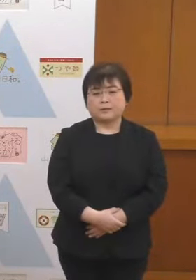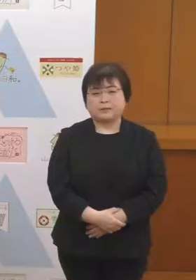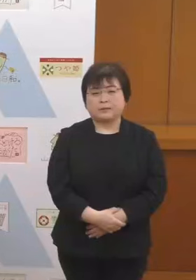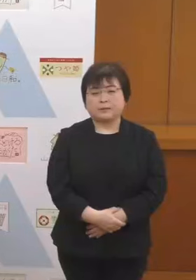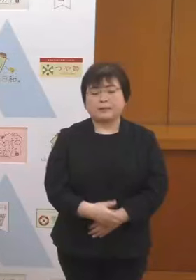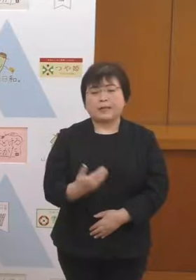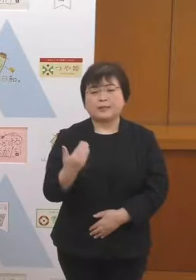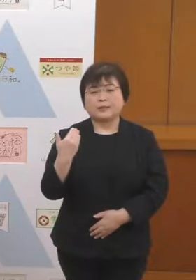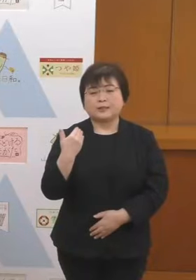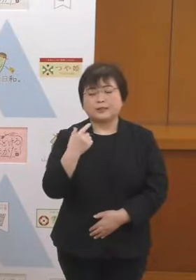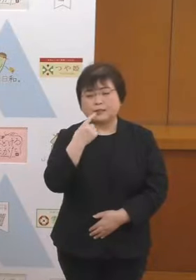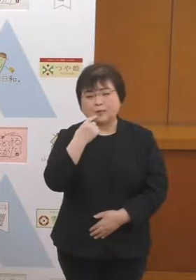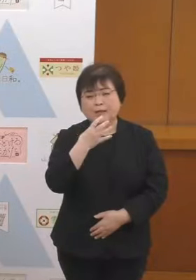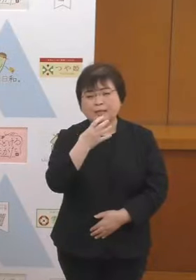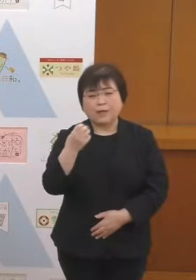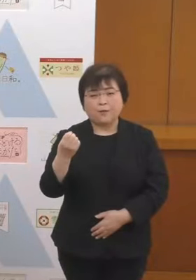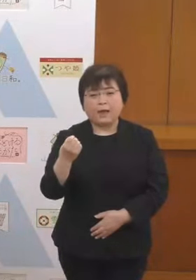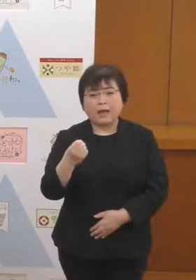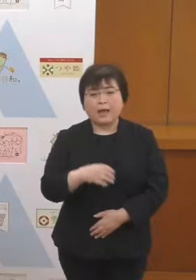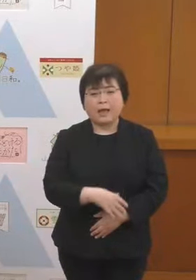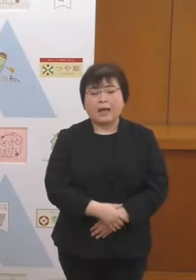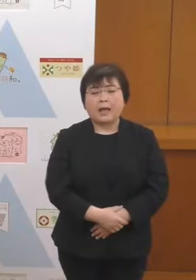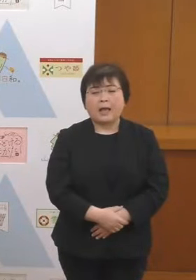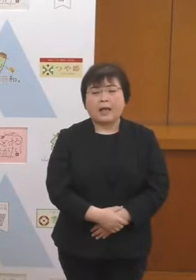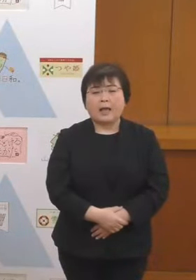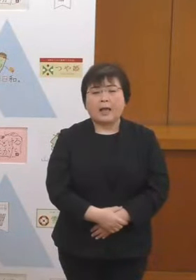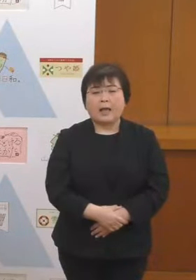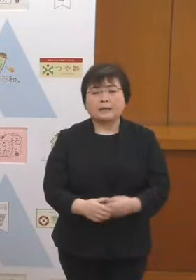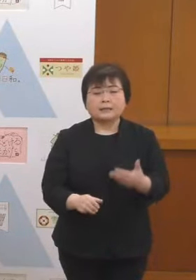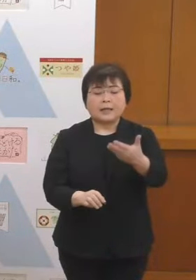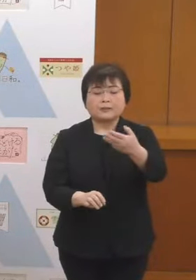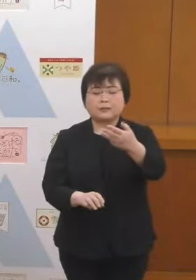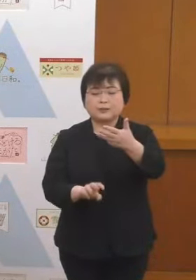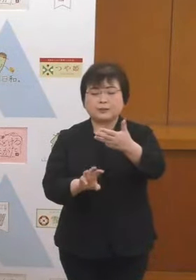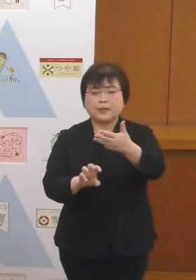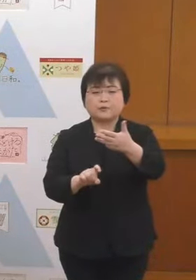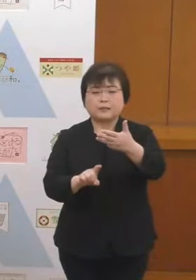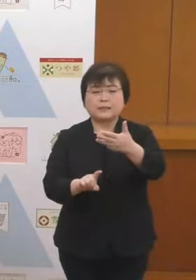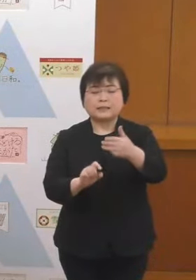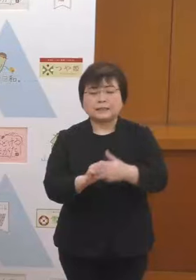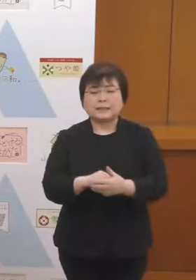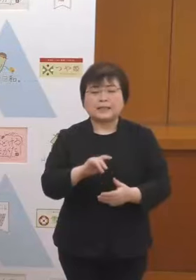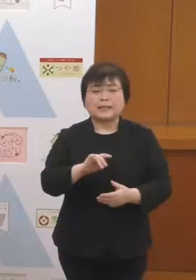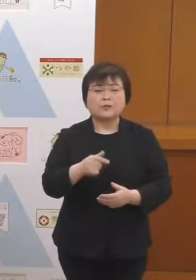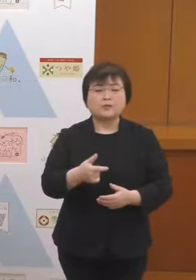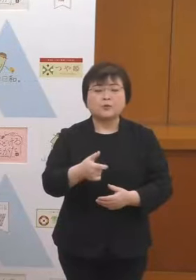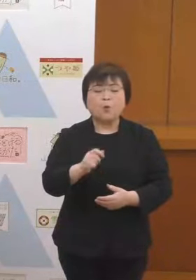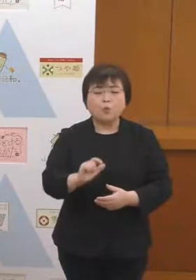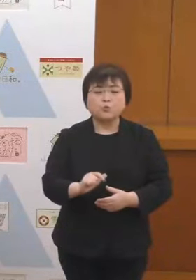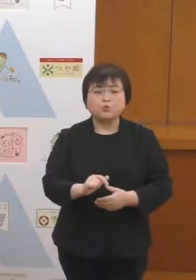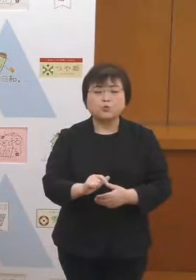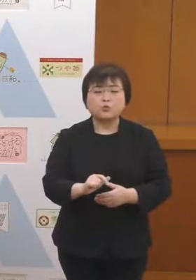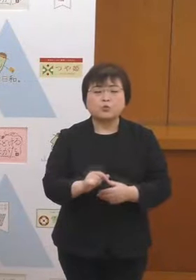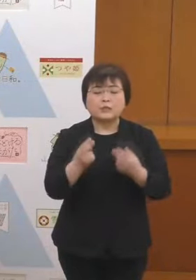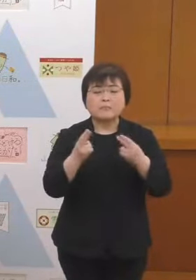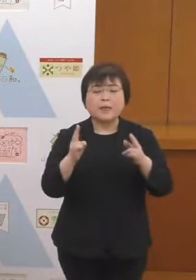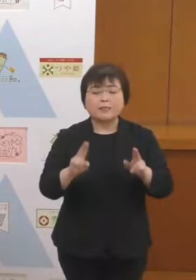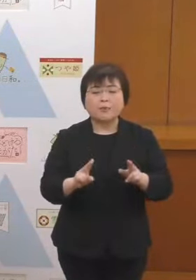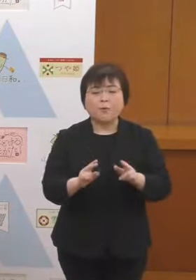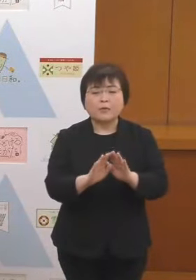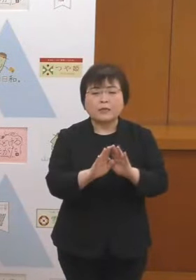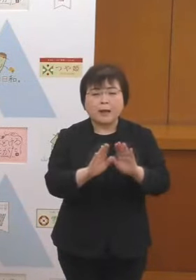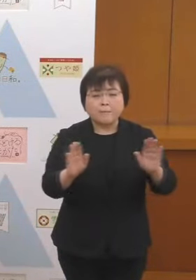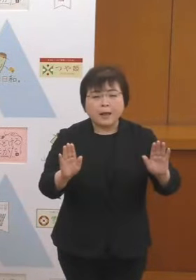オフイベンあえっと復活絆祭りが8月31日に開かれることがほぼ決まりまして